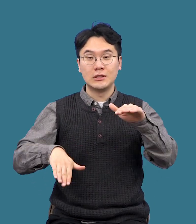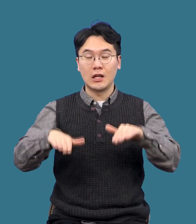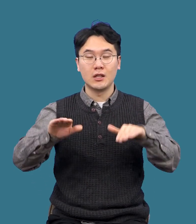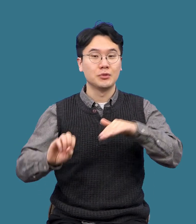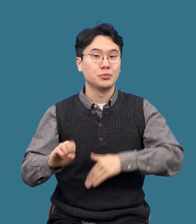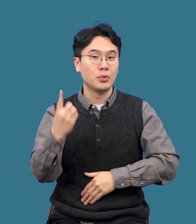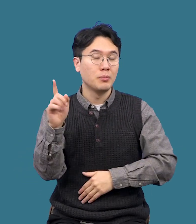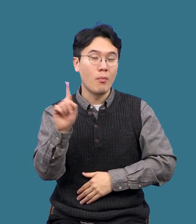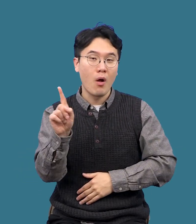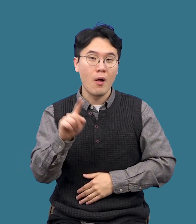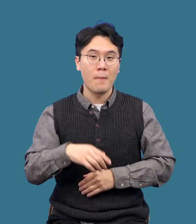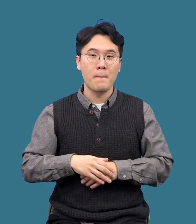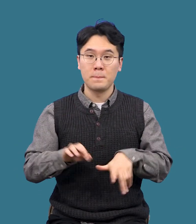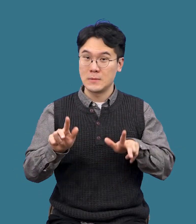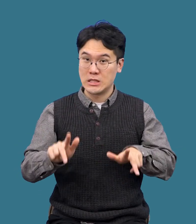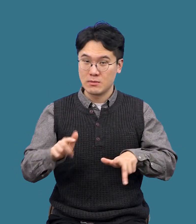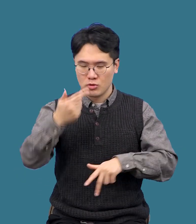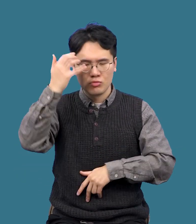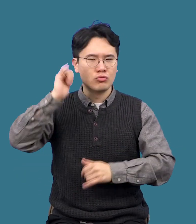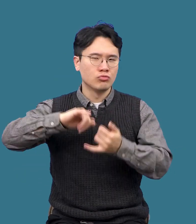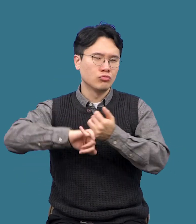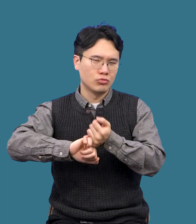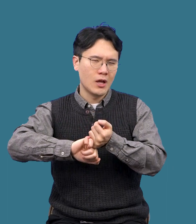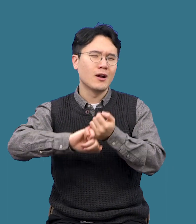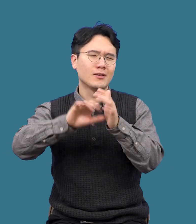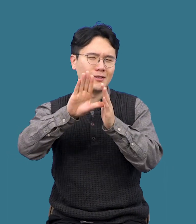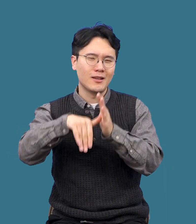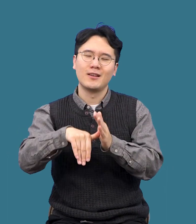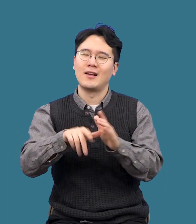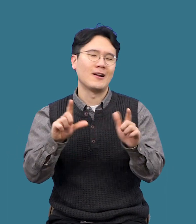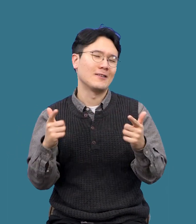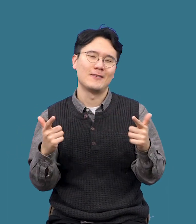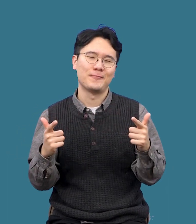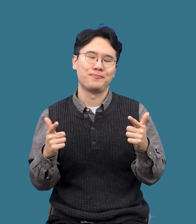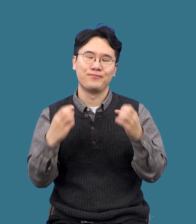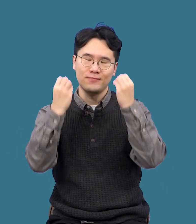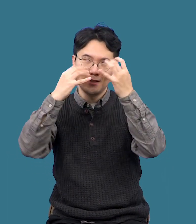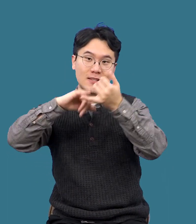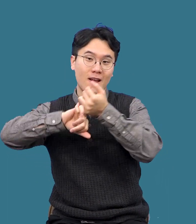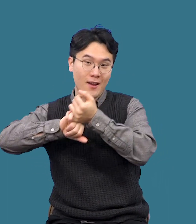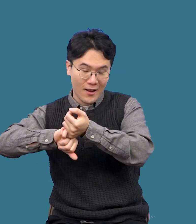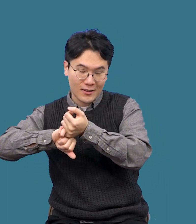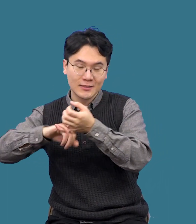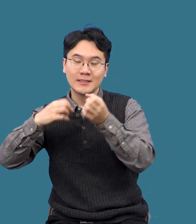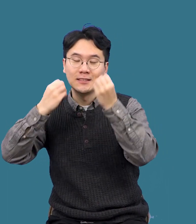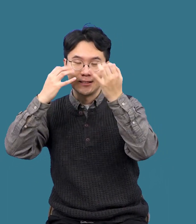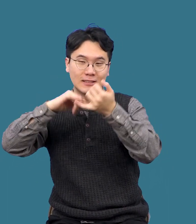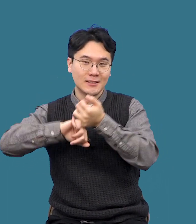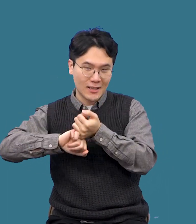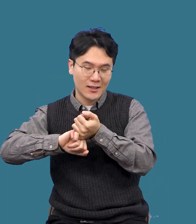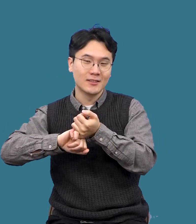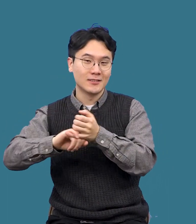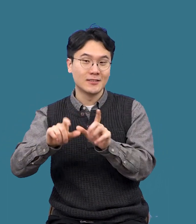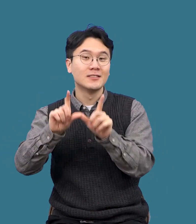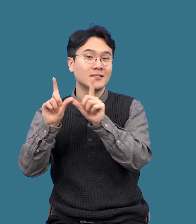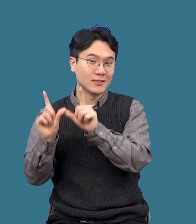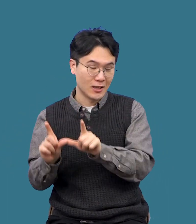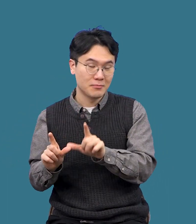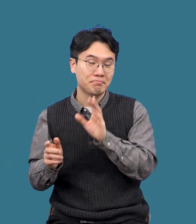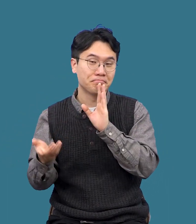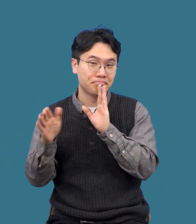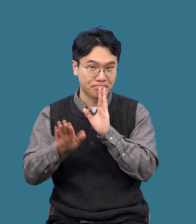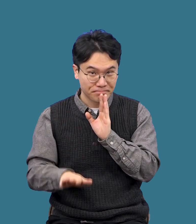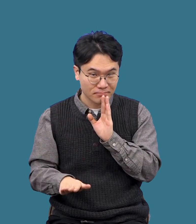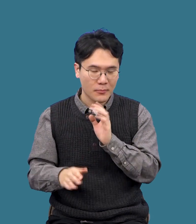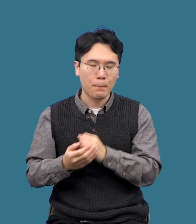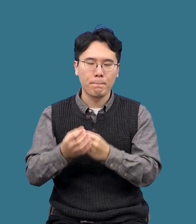구약 시대에 살지는 않습니다. 새 언약의 시대, 신약 시대를 살지만 신약 시대에서는